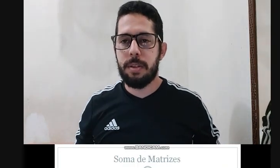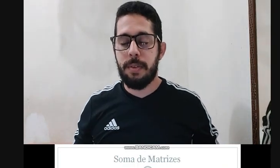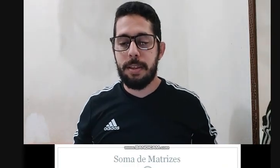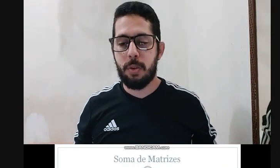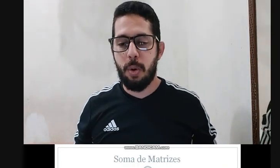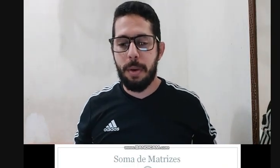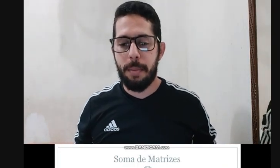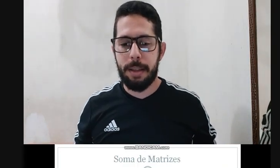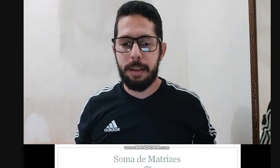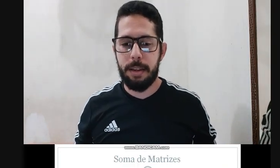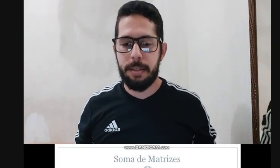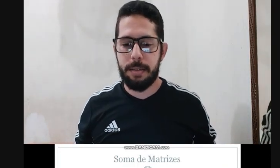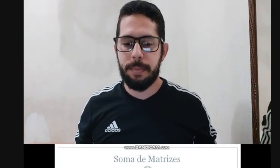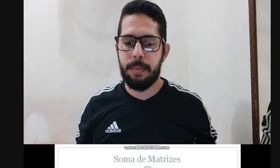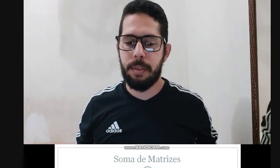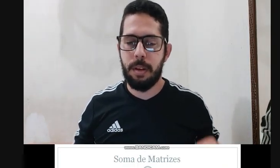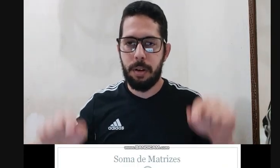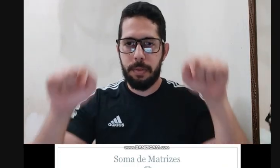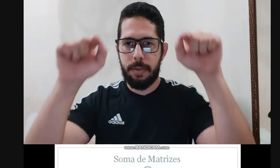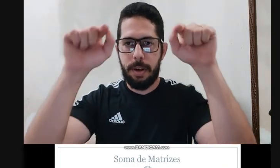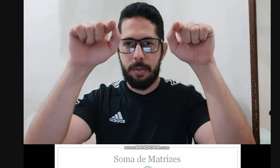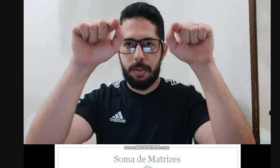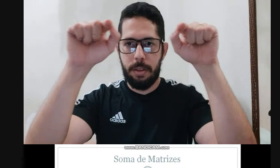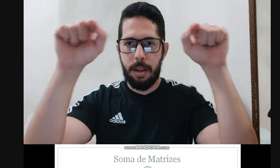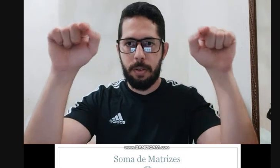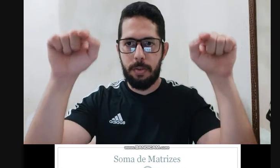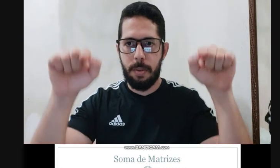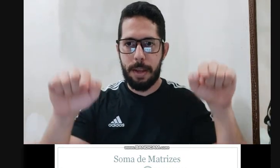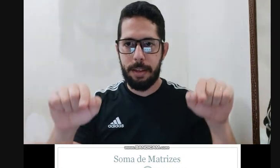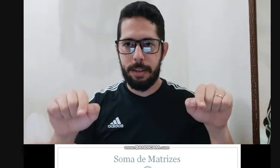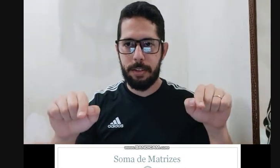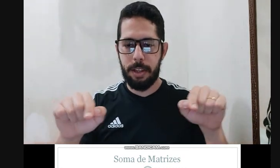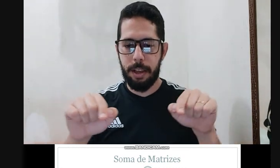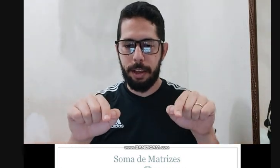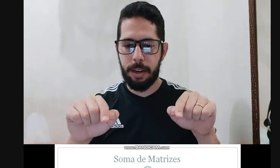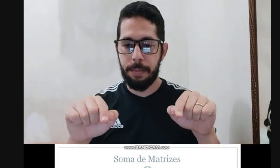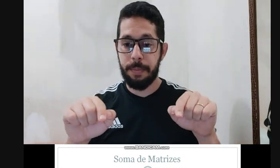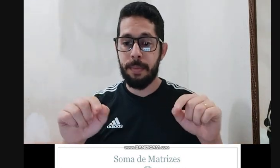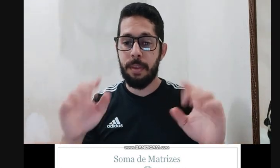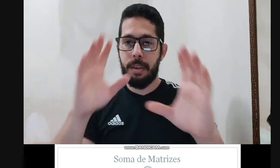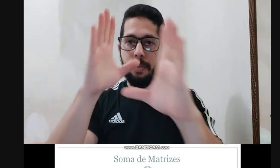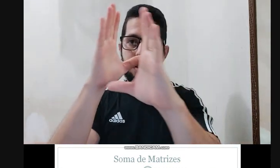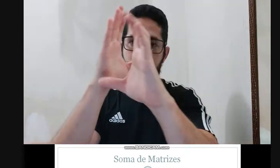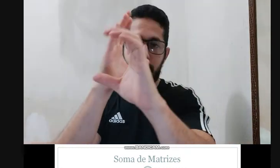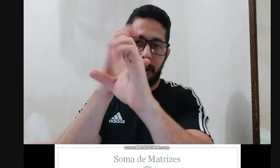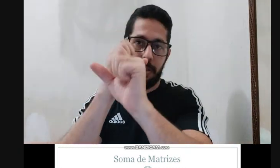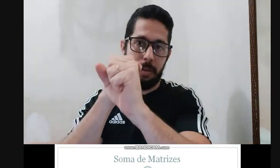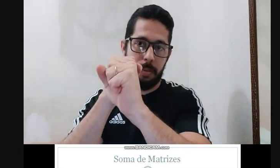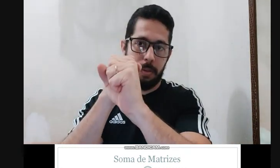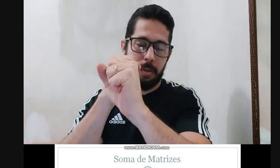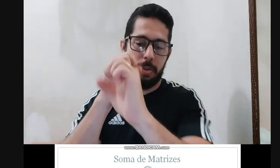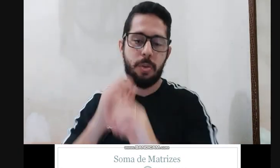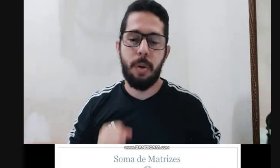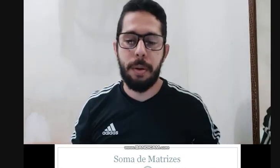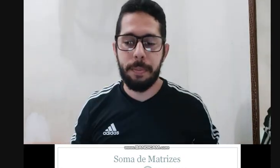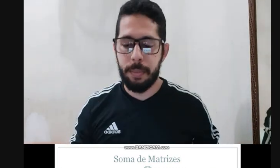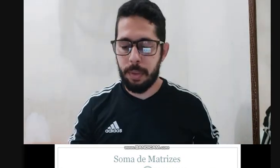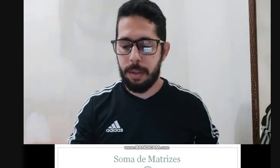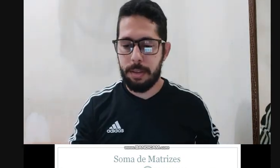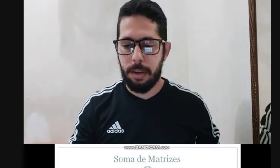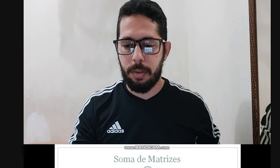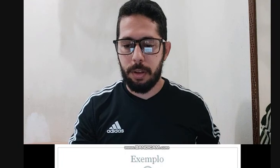Quando você vai somar matrizes, então, olha, você faz o sinal de uma matriz genérica e faz o sinal de